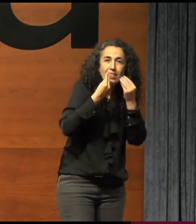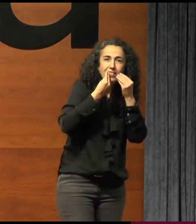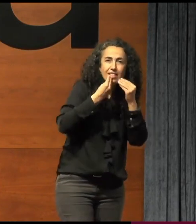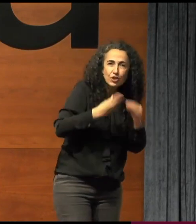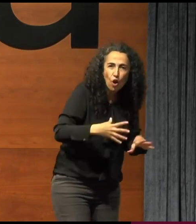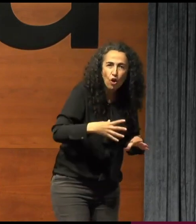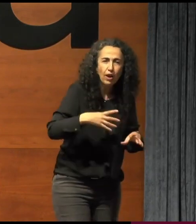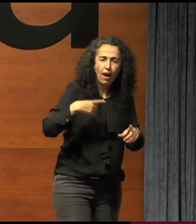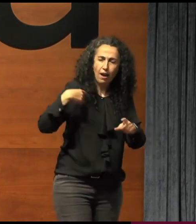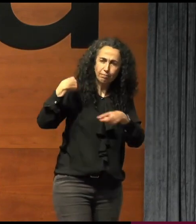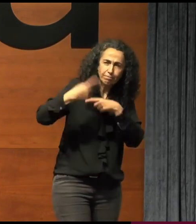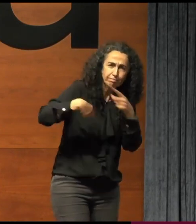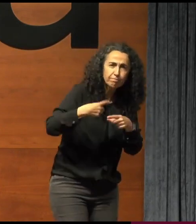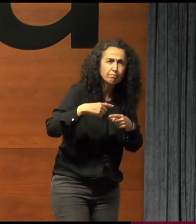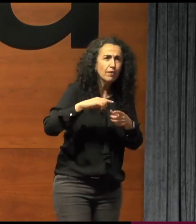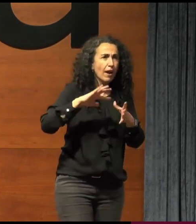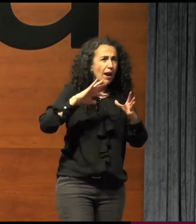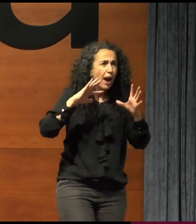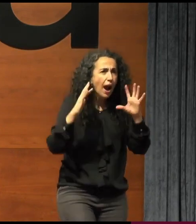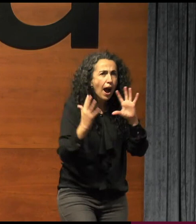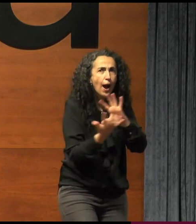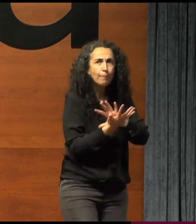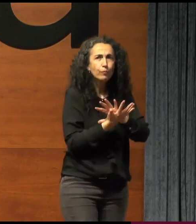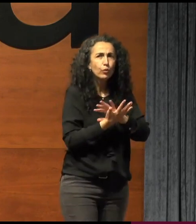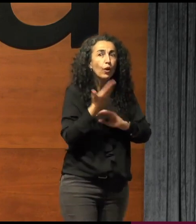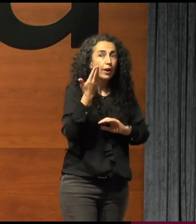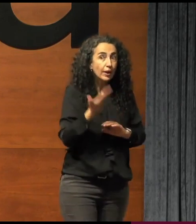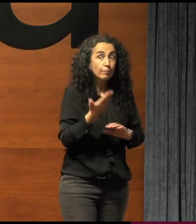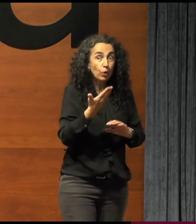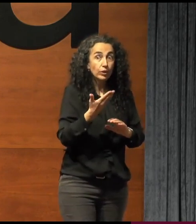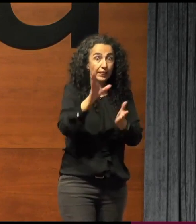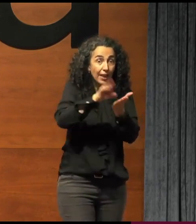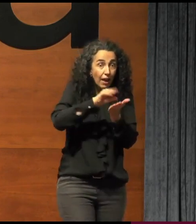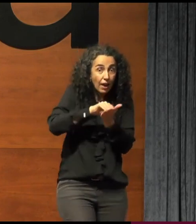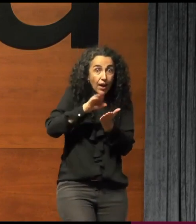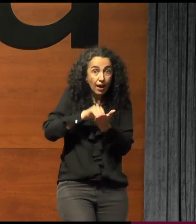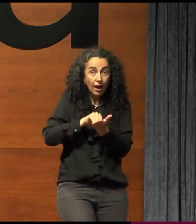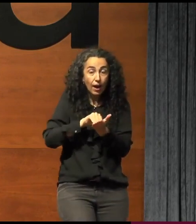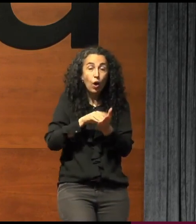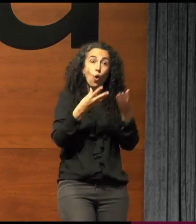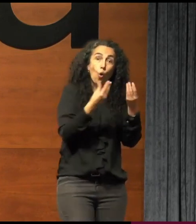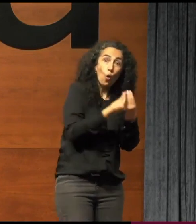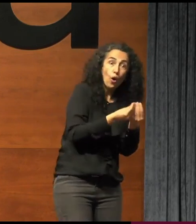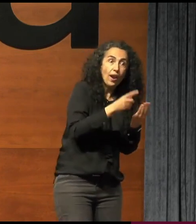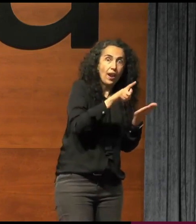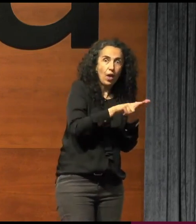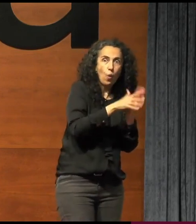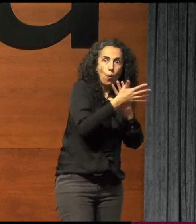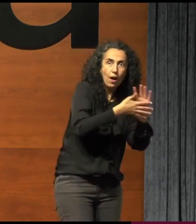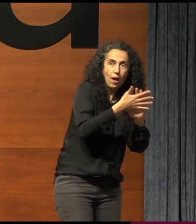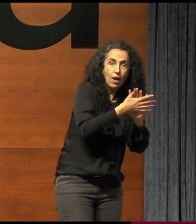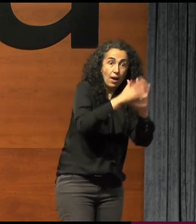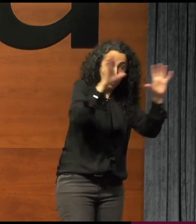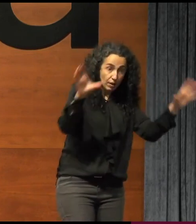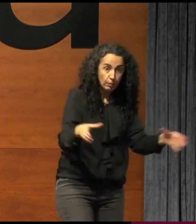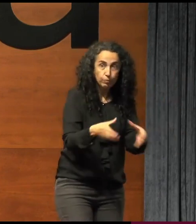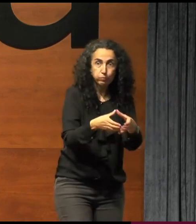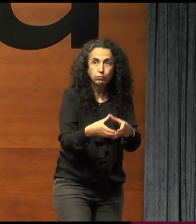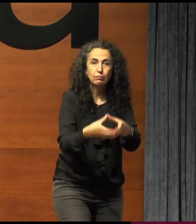Se ha hecho investigaciones de carácter histórico y se ha visto esa evolución en cuanto al uso de la lengua de